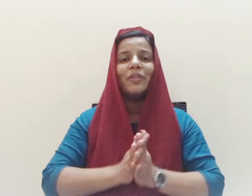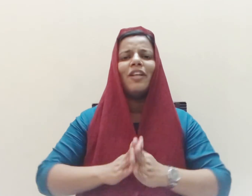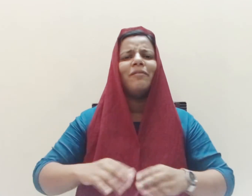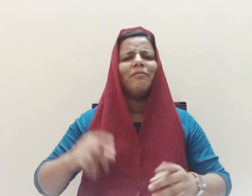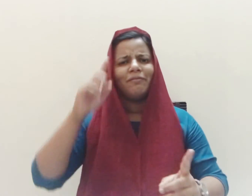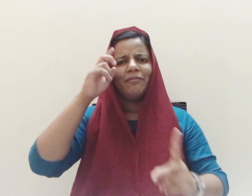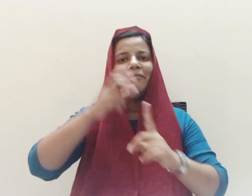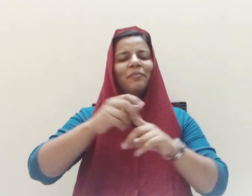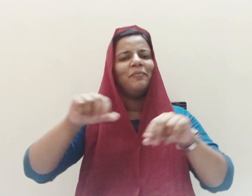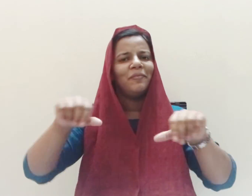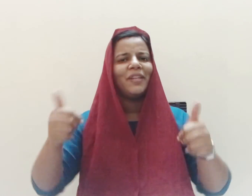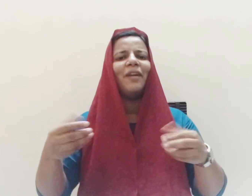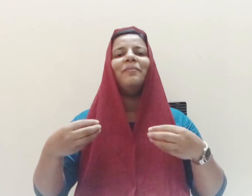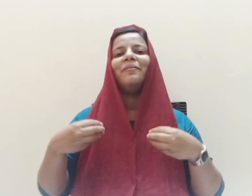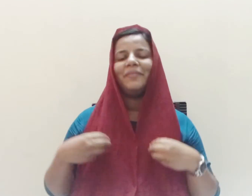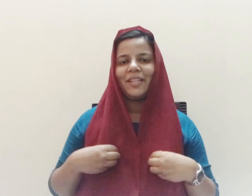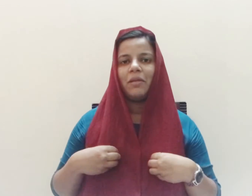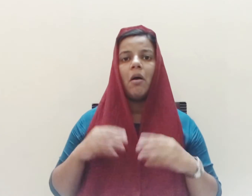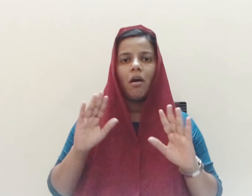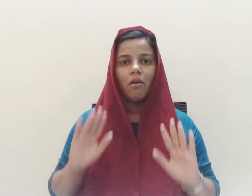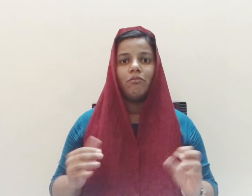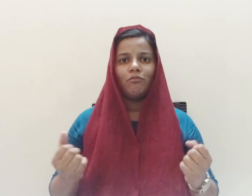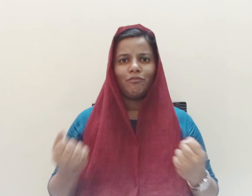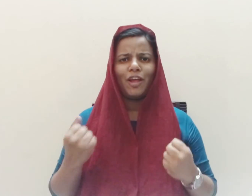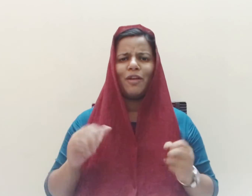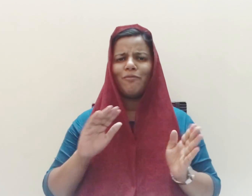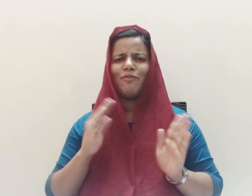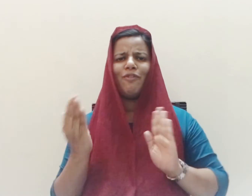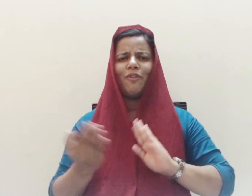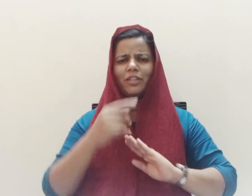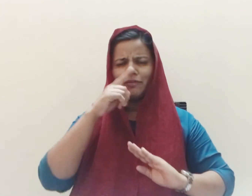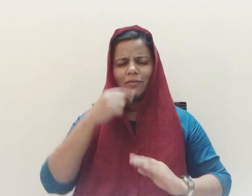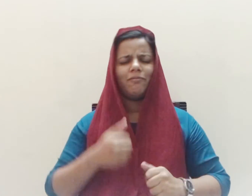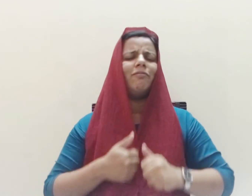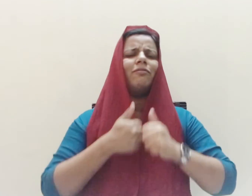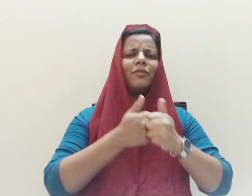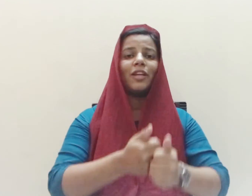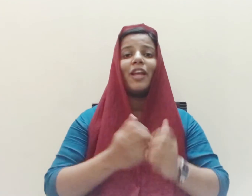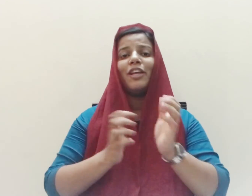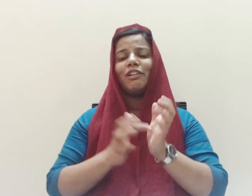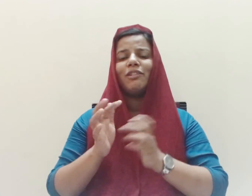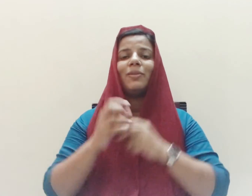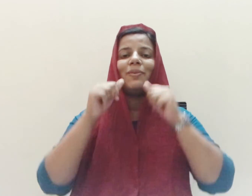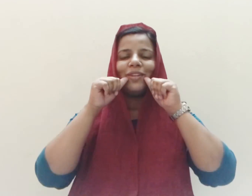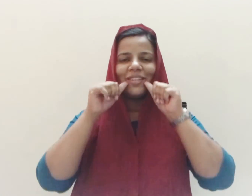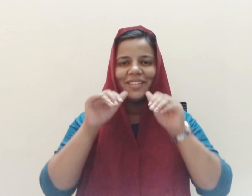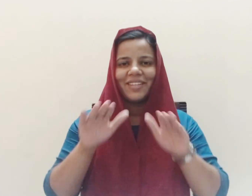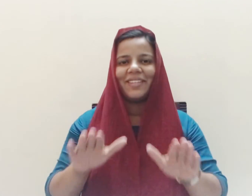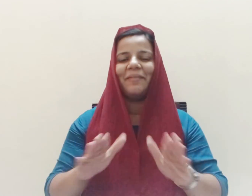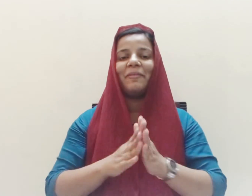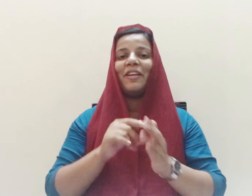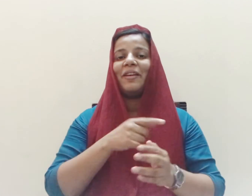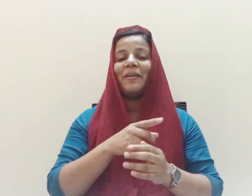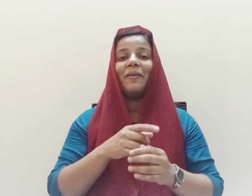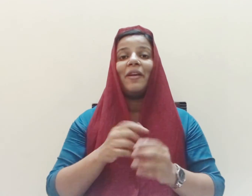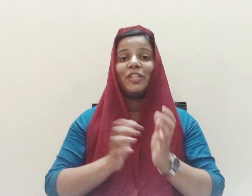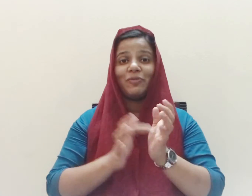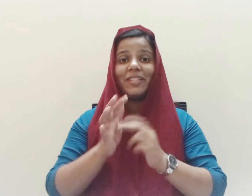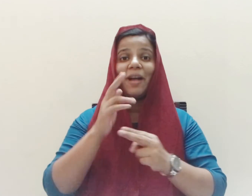പൂർണ്ണ ജയമാണ് കർത്താവ് തരുന്നത്. അതുകൊണ്ട് ധൈര്യമായിട്ട് ലോക ജീവിതത്തിൽ മുന്നേറുക. കർത്താവ് നിങ്ങളെ അനുഗ്രഹിക്കട്ടെ. ആമേൻ.